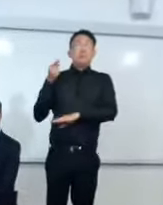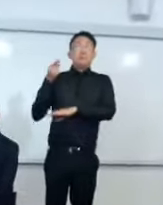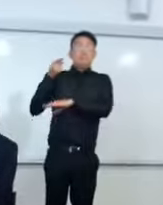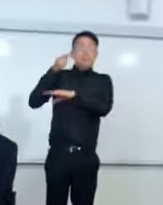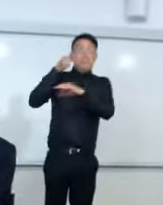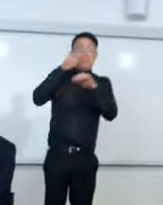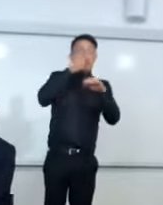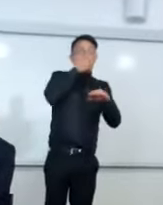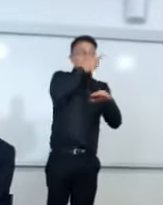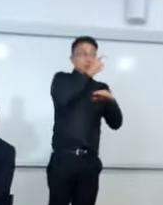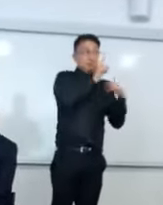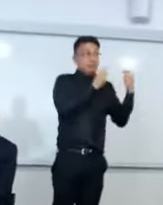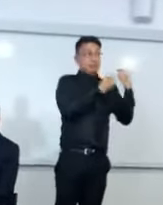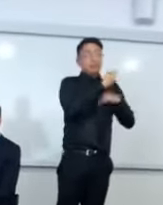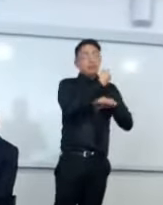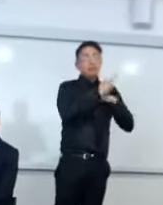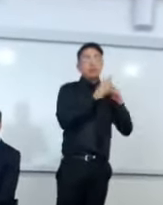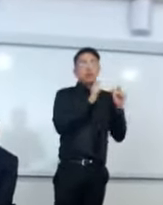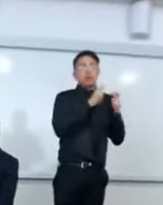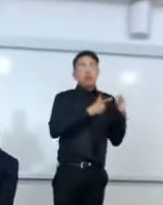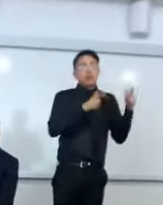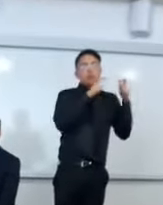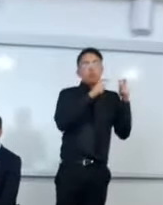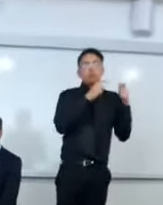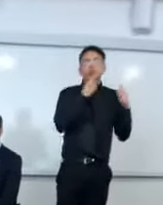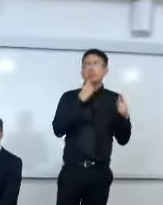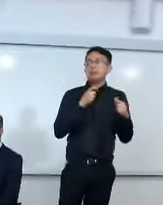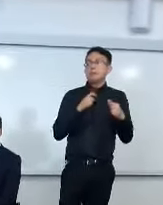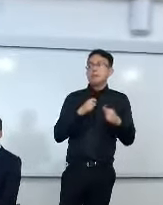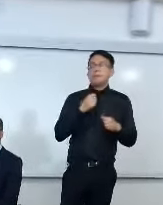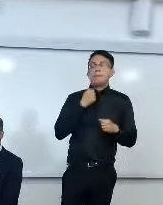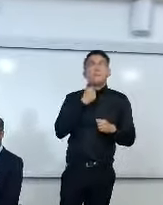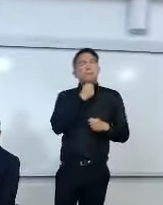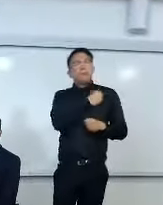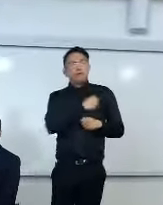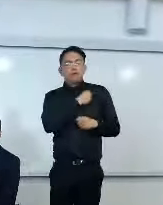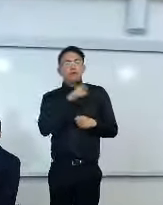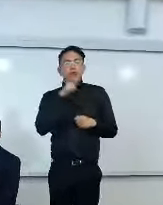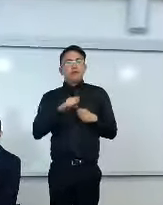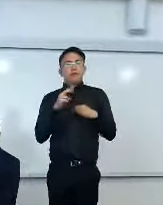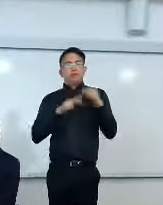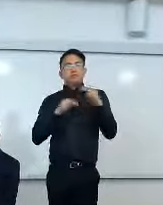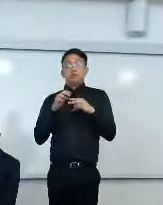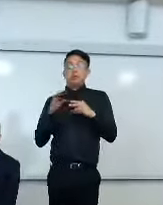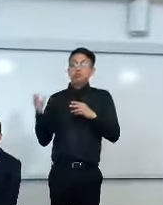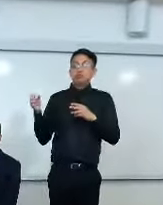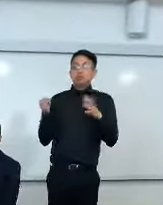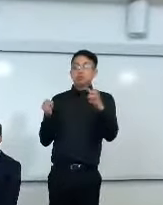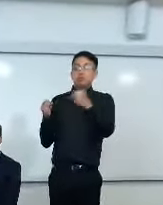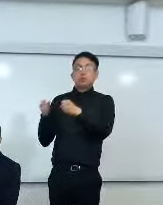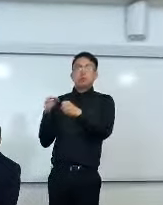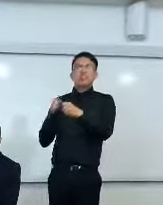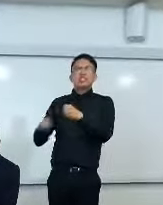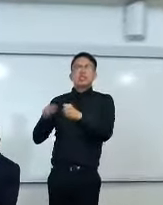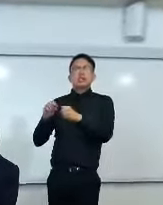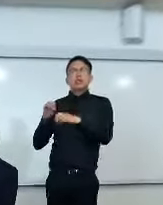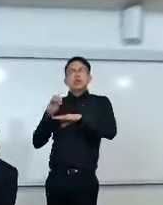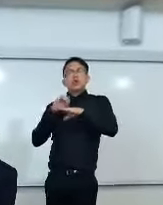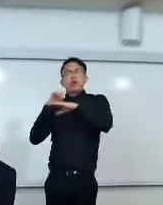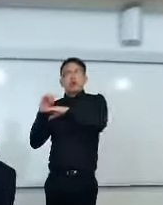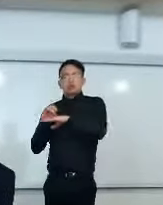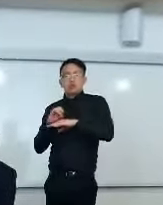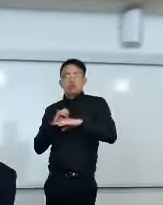nos imparte la Corte, dicen, por favor, construyanlo con organizaciones de sociedad